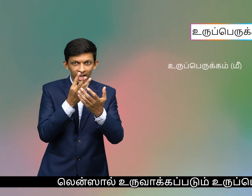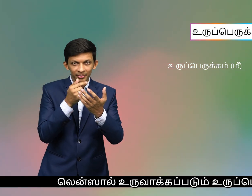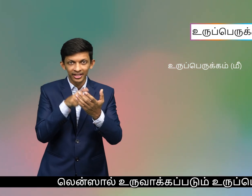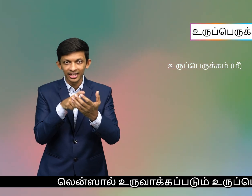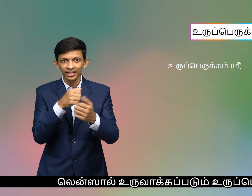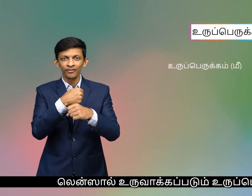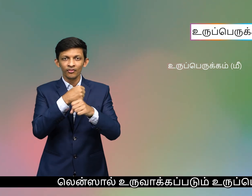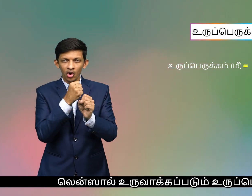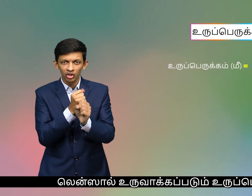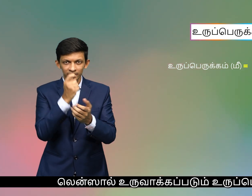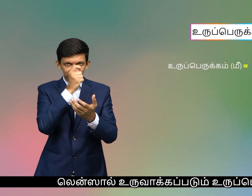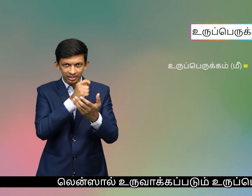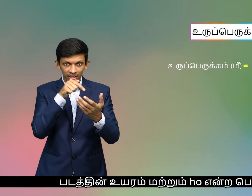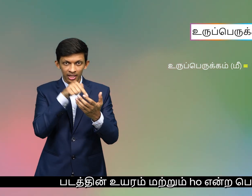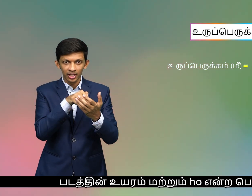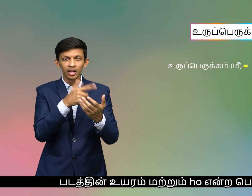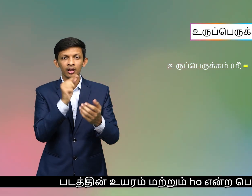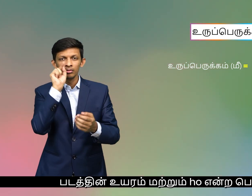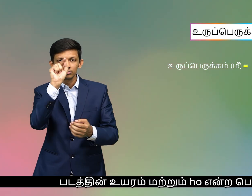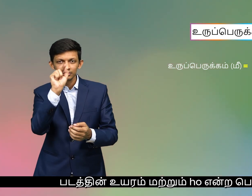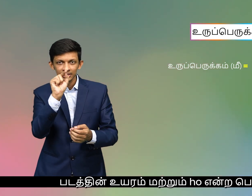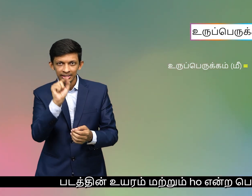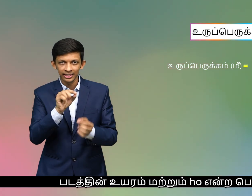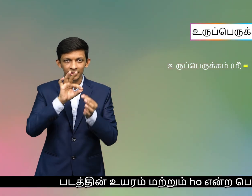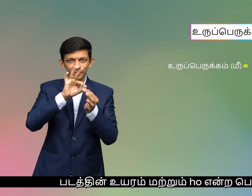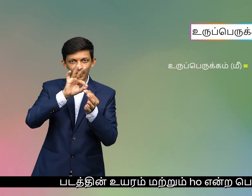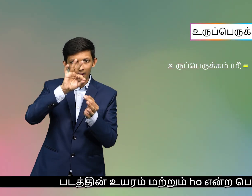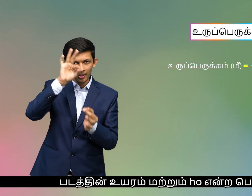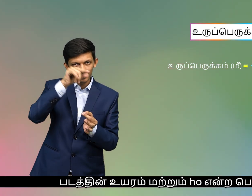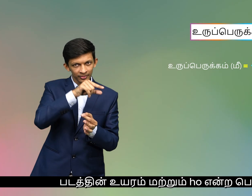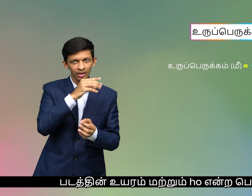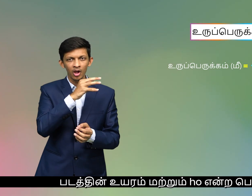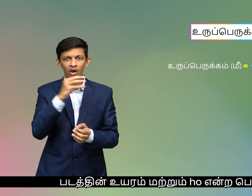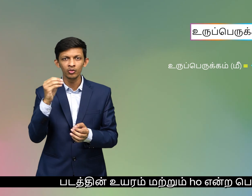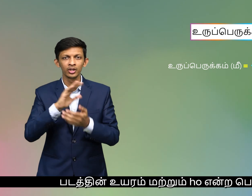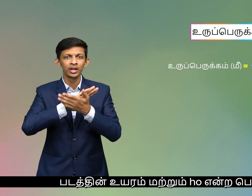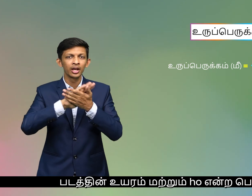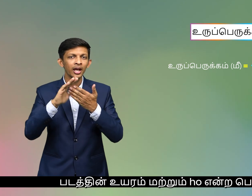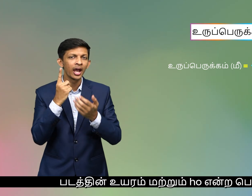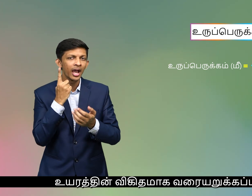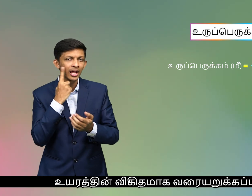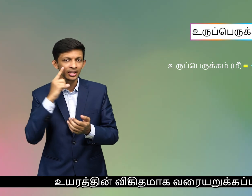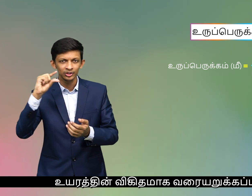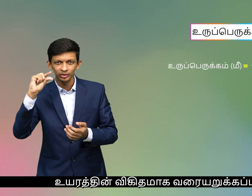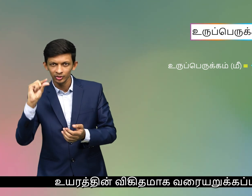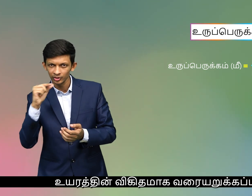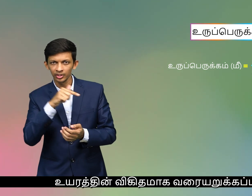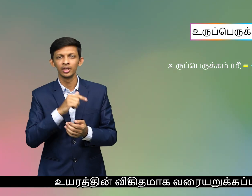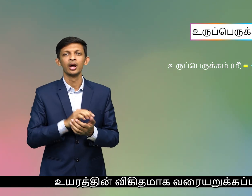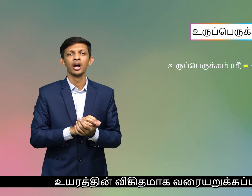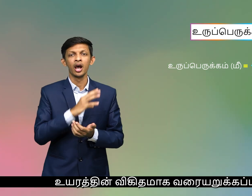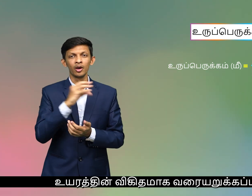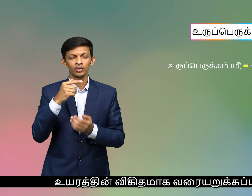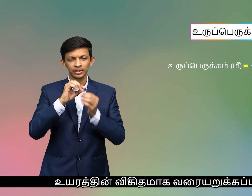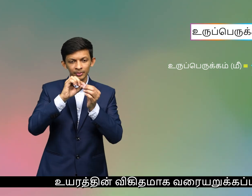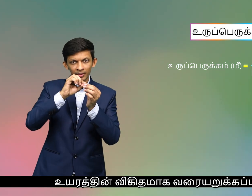வில்லையால் உருவாக்கப்படும் உருப்பெருக்கம் படத்தின் உயரம் மற்றும் h கீழ் O என்ற பொருளின் உயரத்தின்